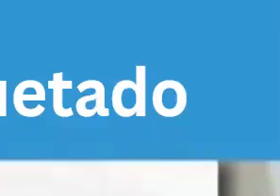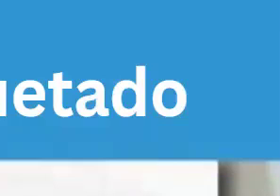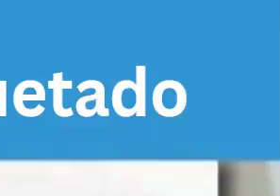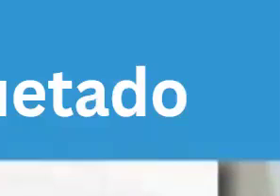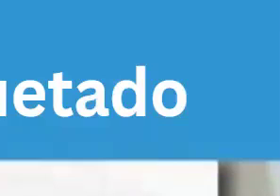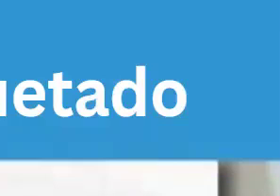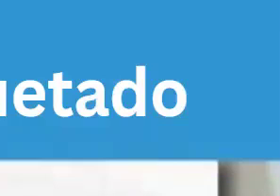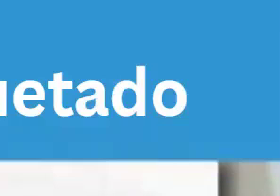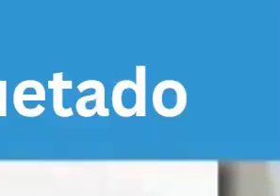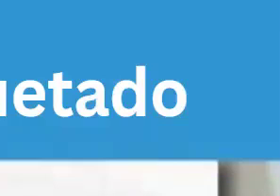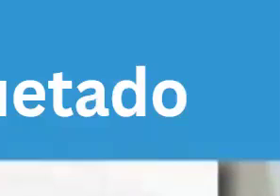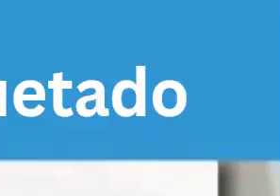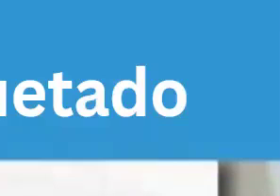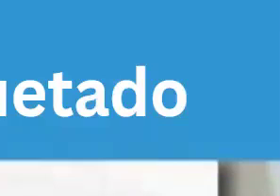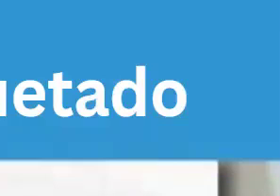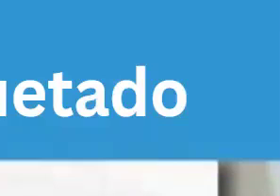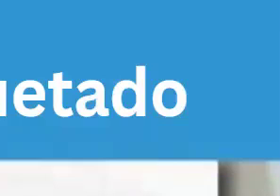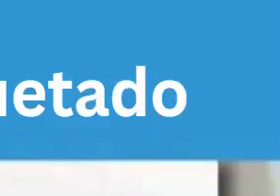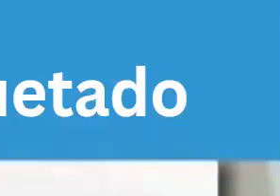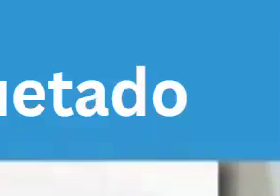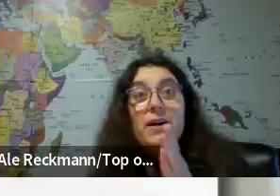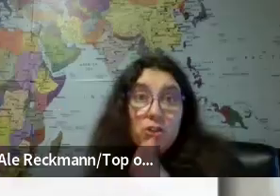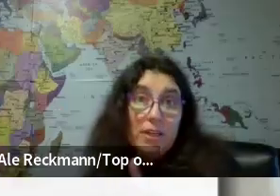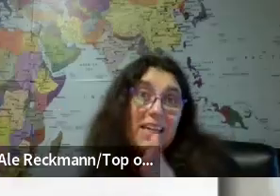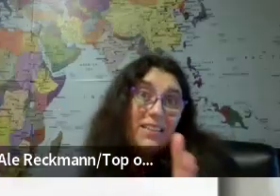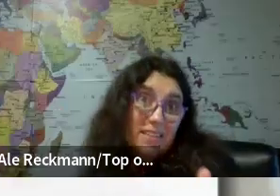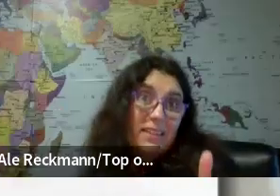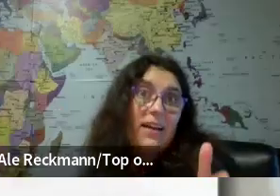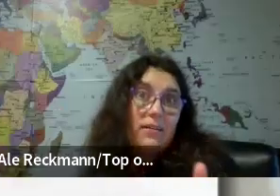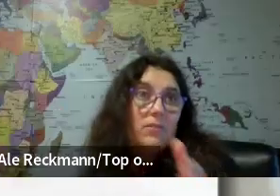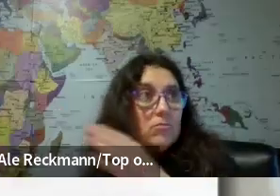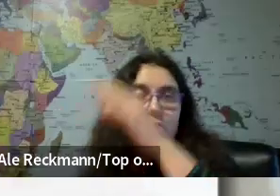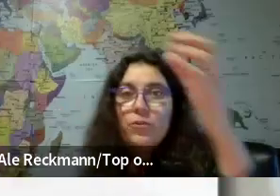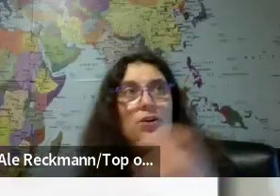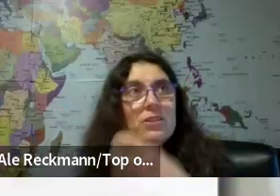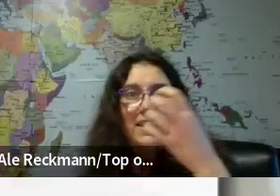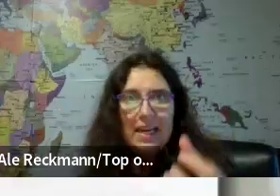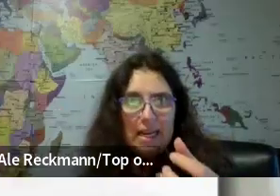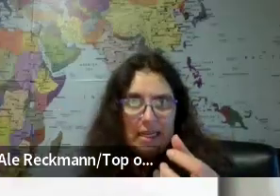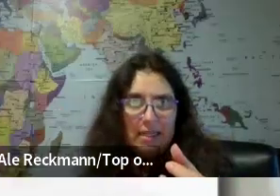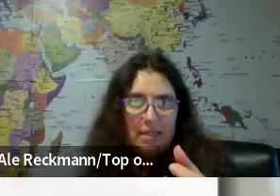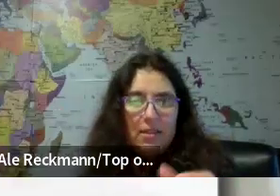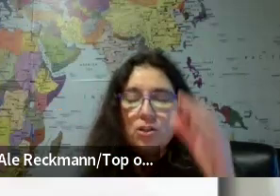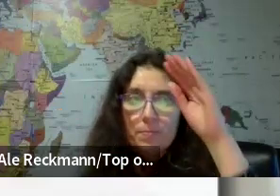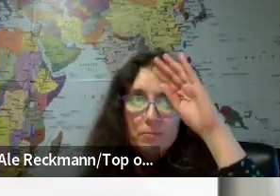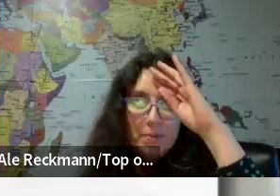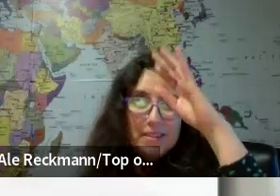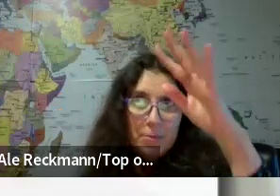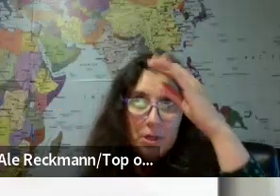ahora entiendo que era como a la persona, ¿cierto? o sea, los factores que necesita, yo voy a contratar a alguien. No